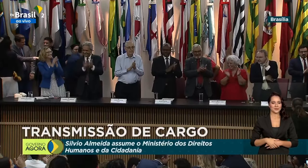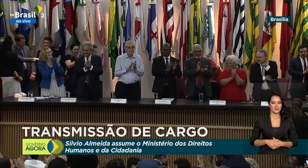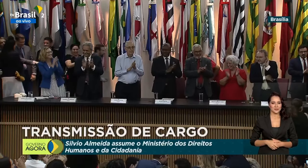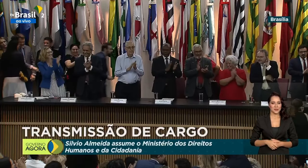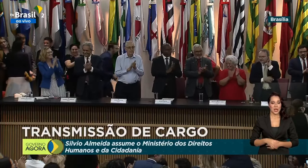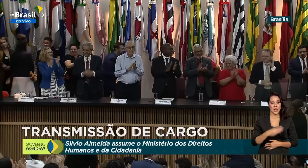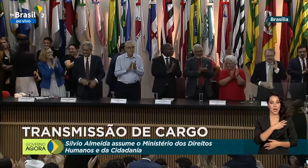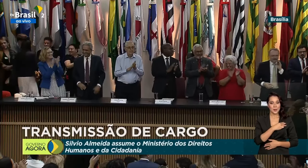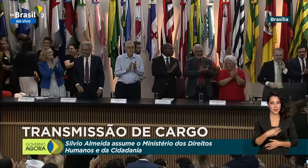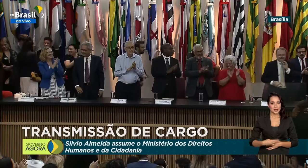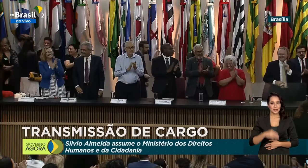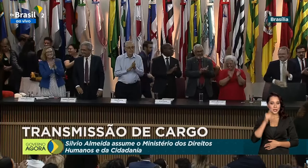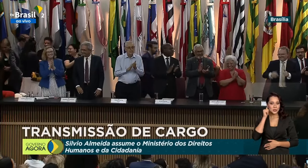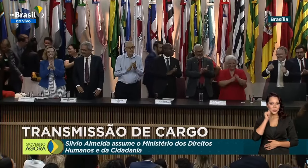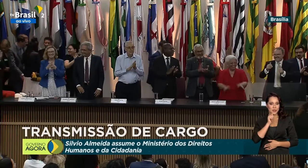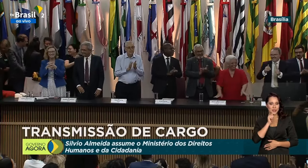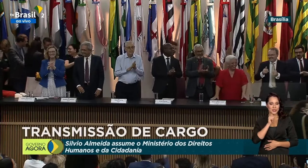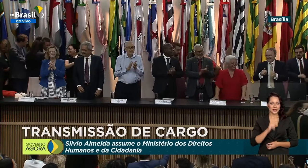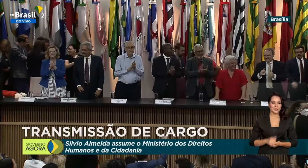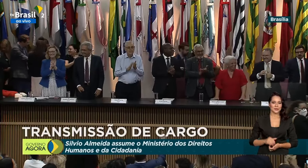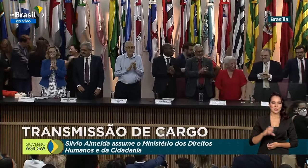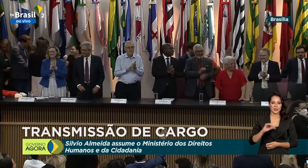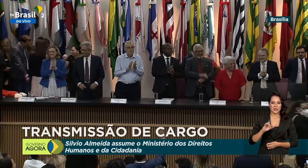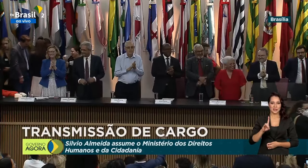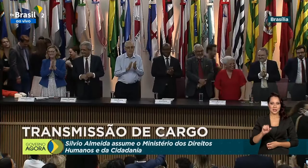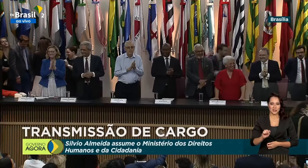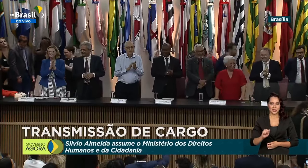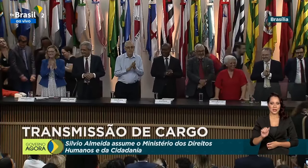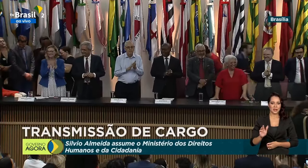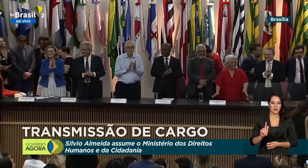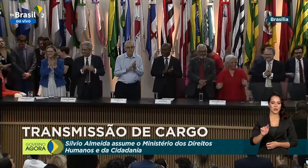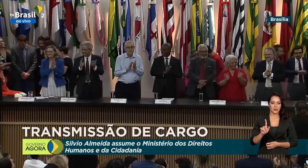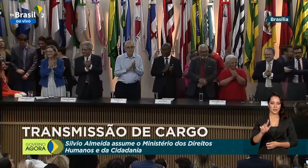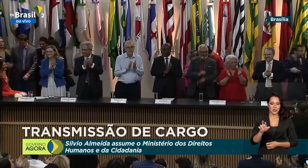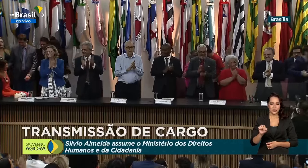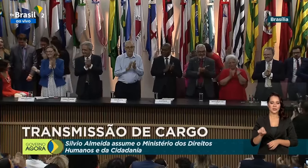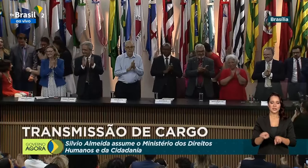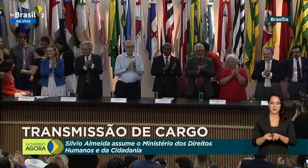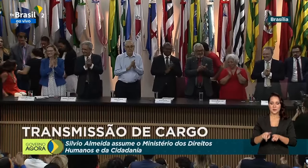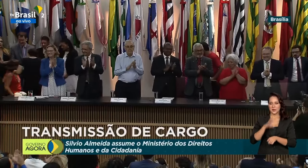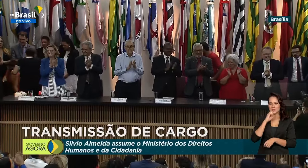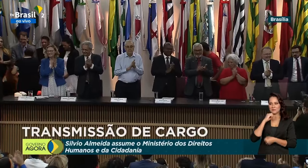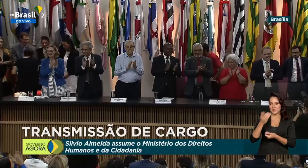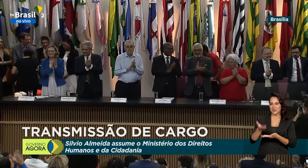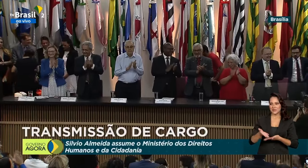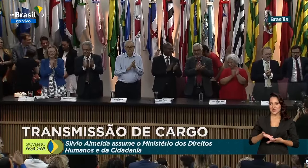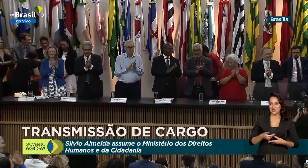a ministra das mulheres Cida Gonçalves também está aqui conosco bem-vindos